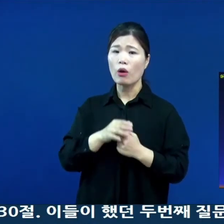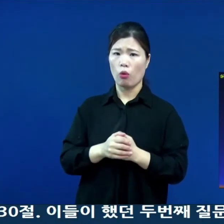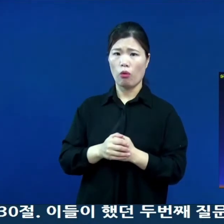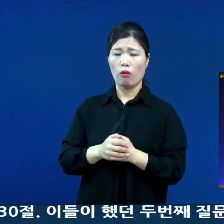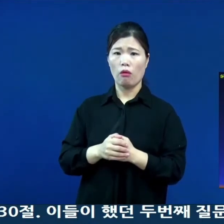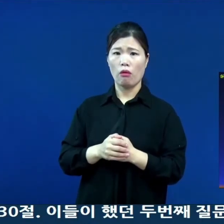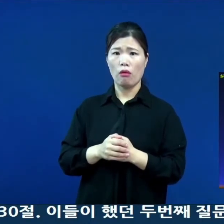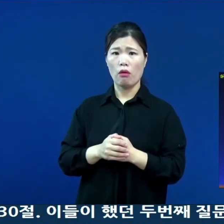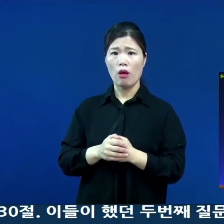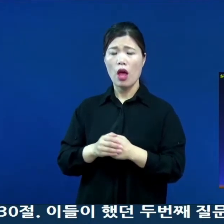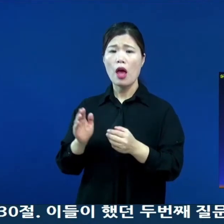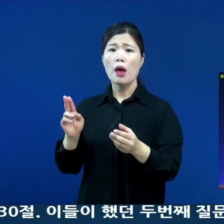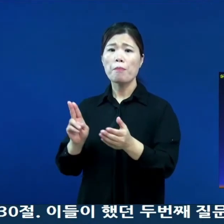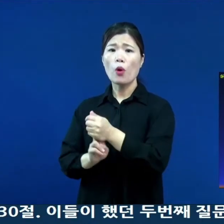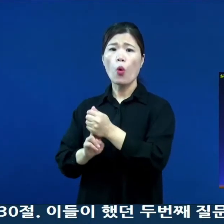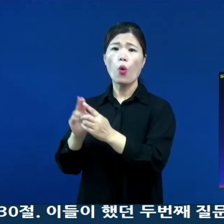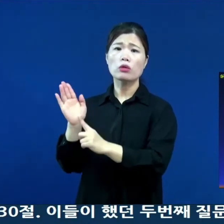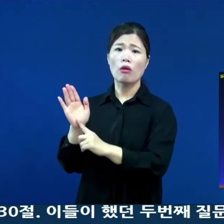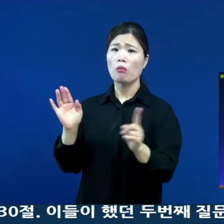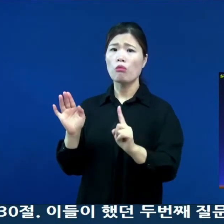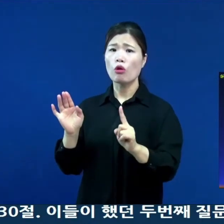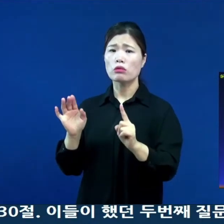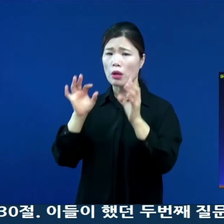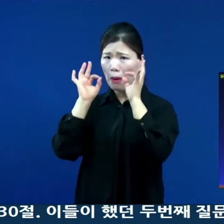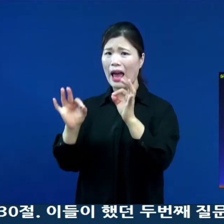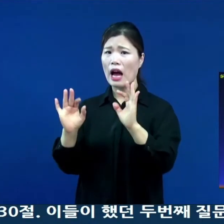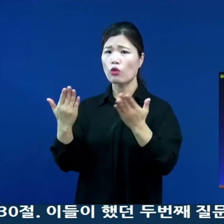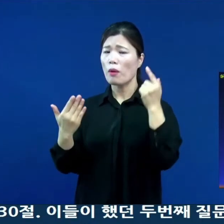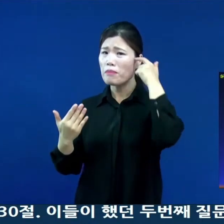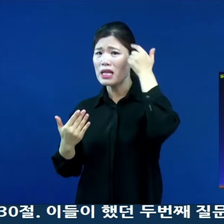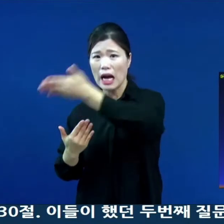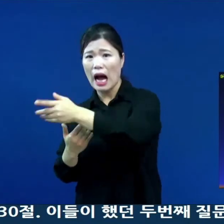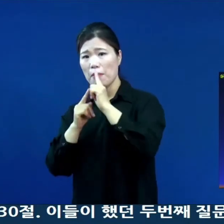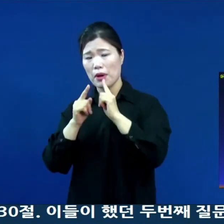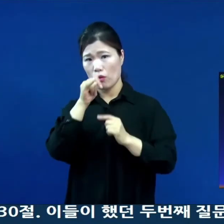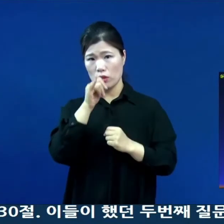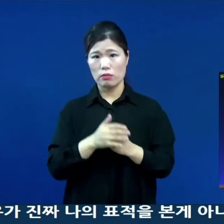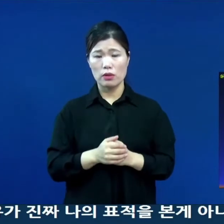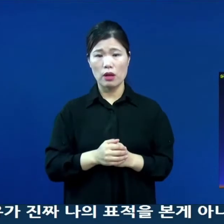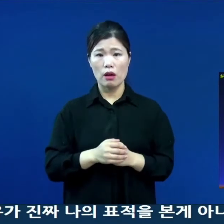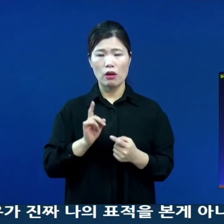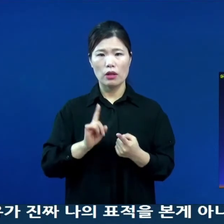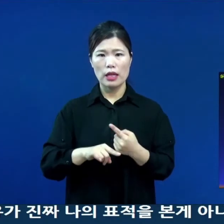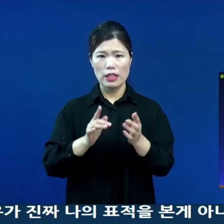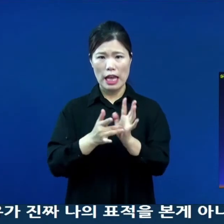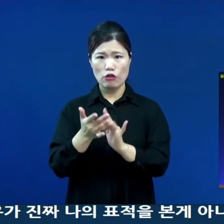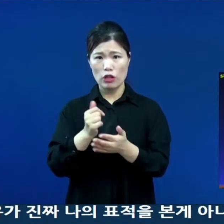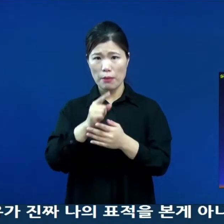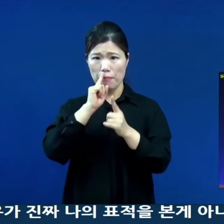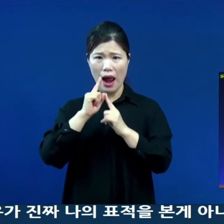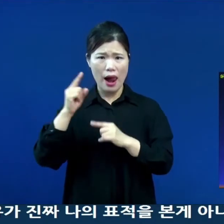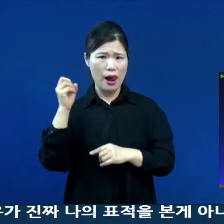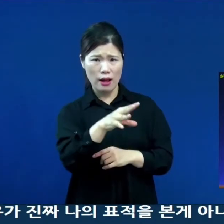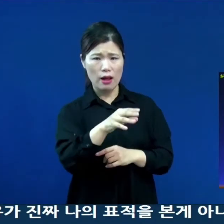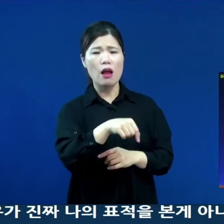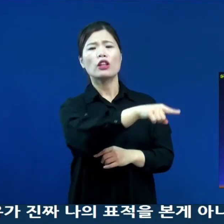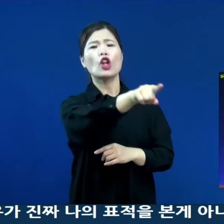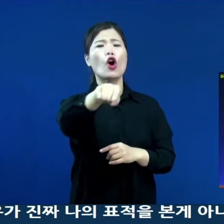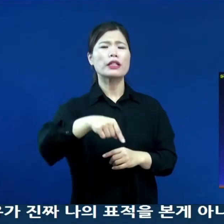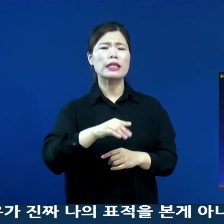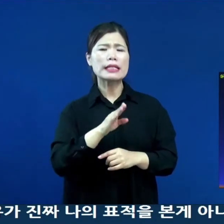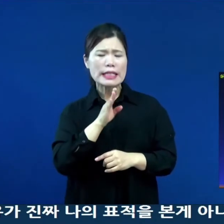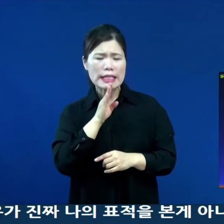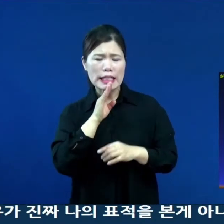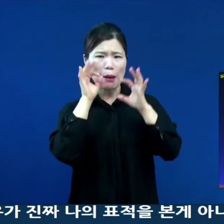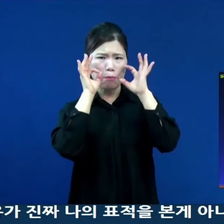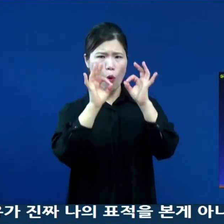같아요. 요 정도까지 오니까 좀 정신을 차린 것 같습니다. 여기에 대해서 예수님이 쭉 말씀해 주신 게 뭐냐면 너희들이 진짜 보아야 될